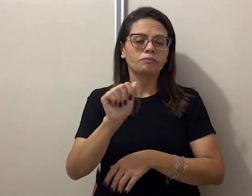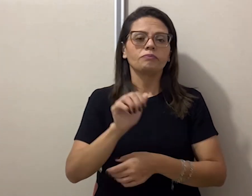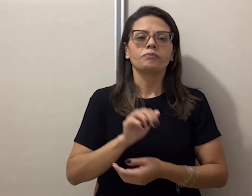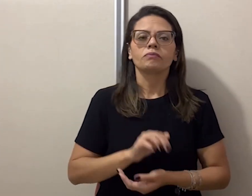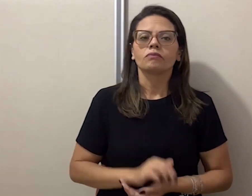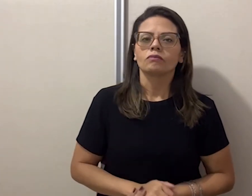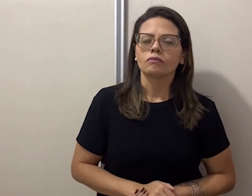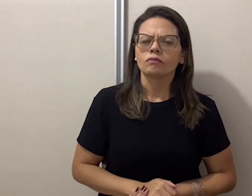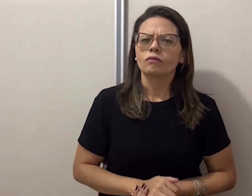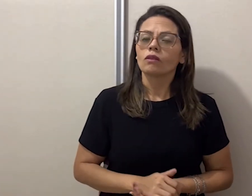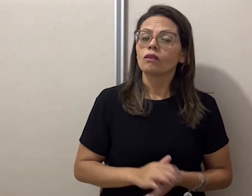hora.